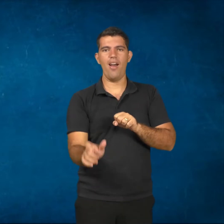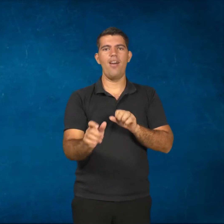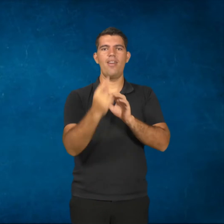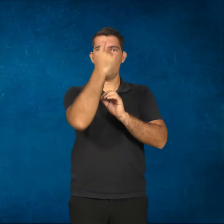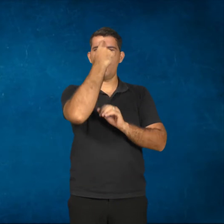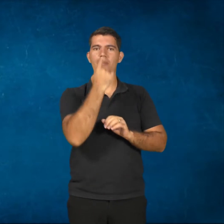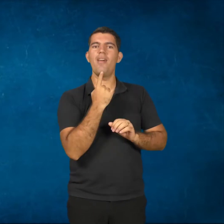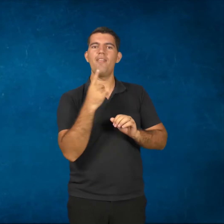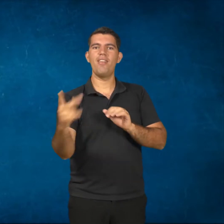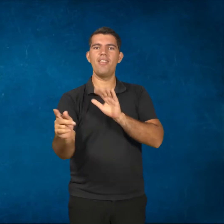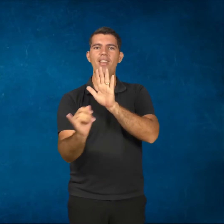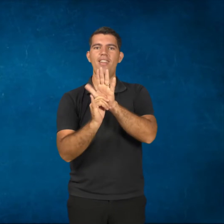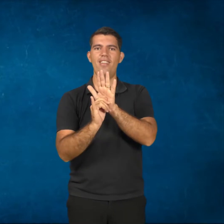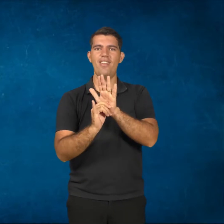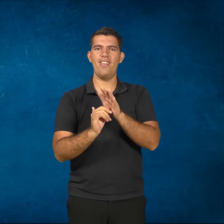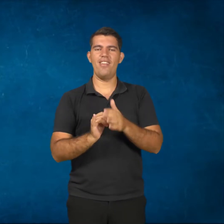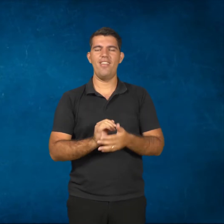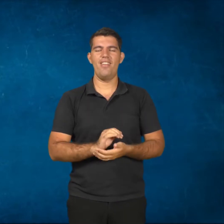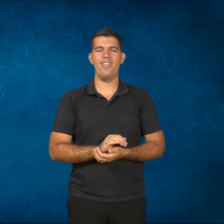personalidades.